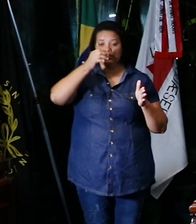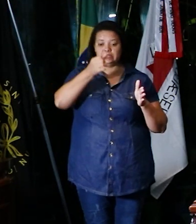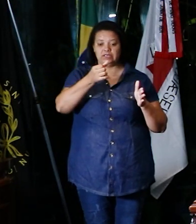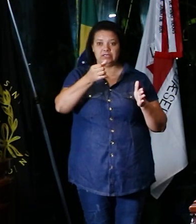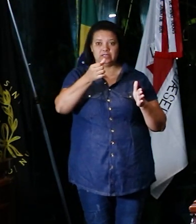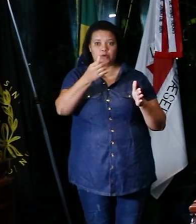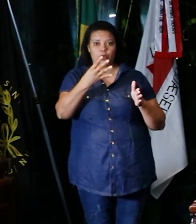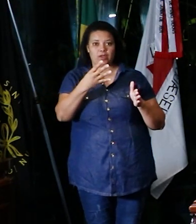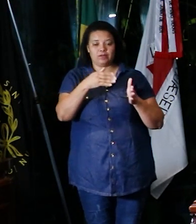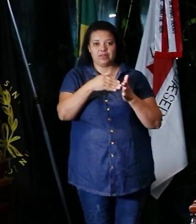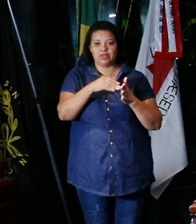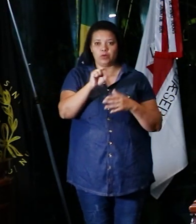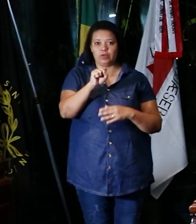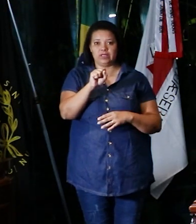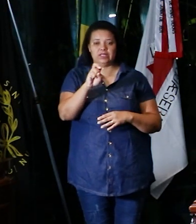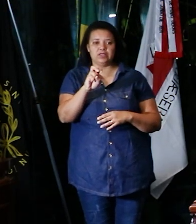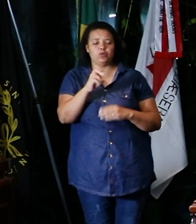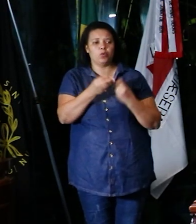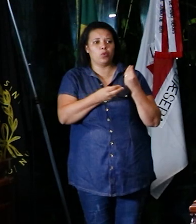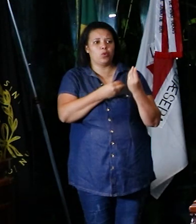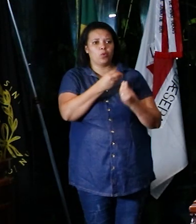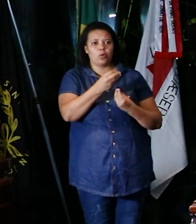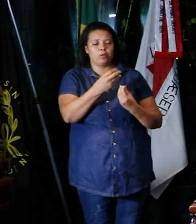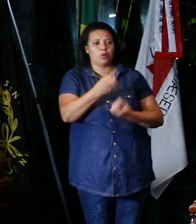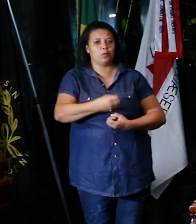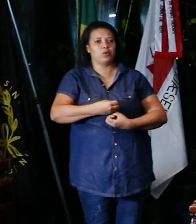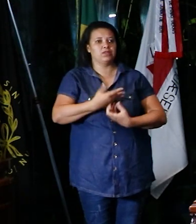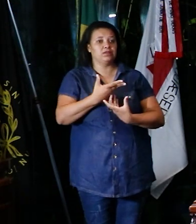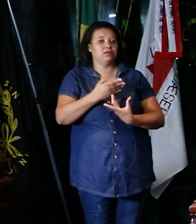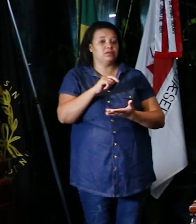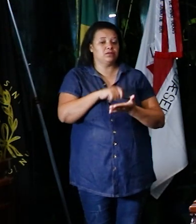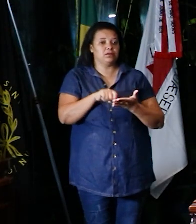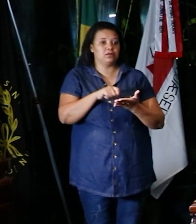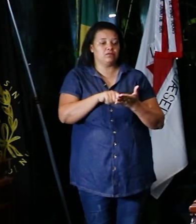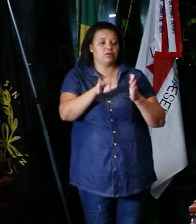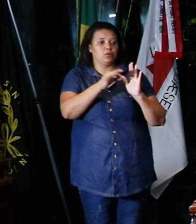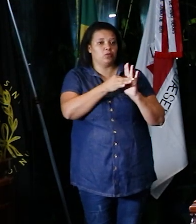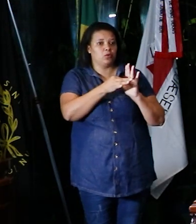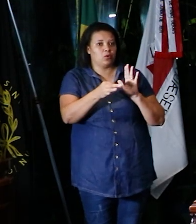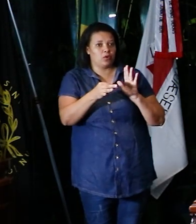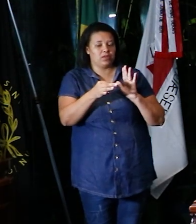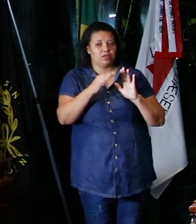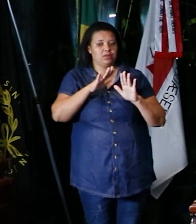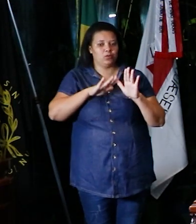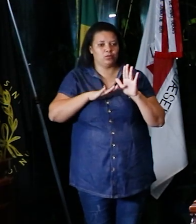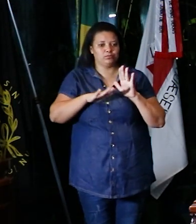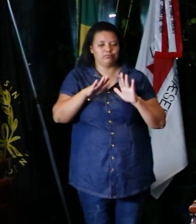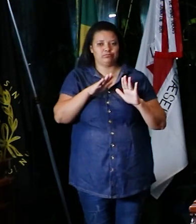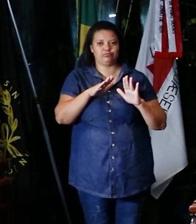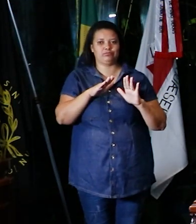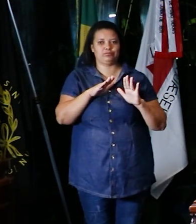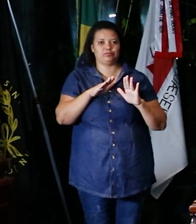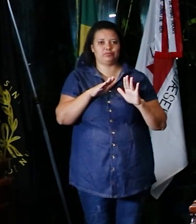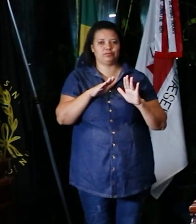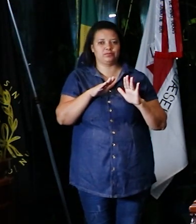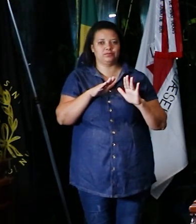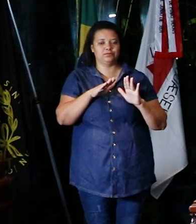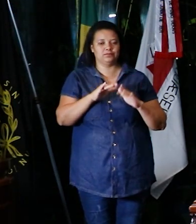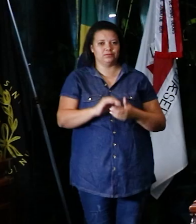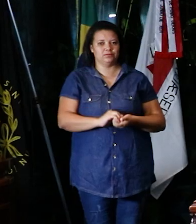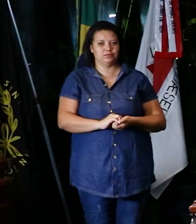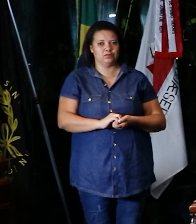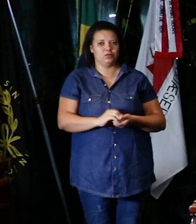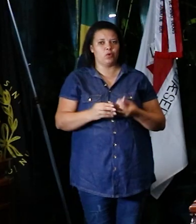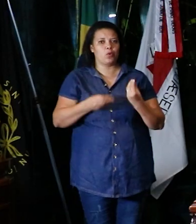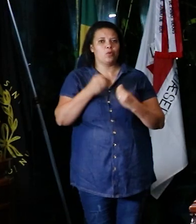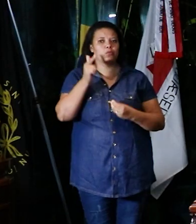85, como ele lidou com isso na poesia, na crônica, etc., e como ele